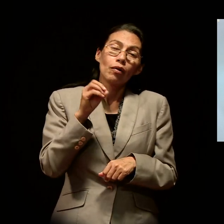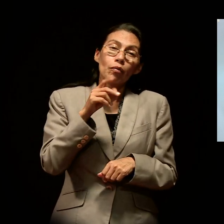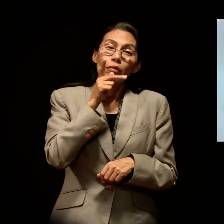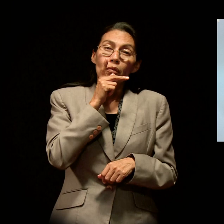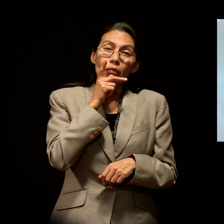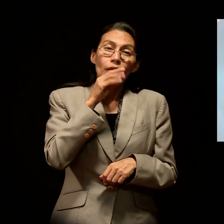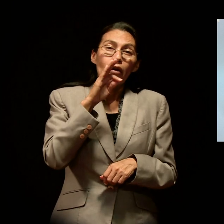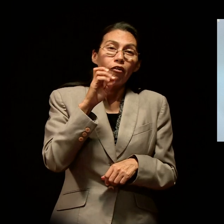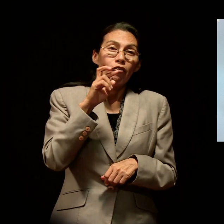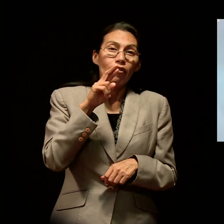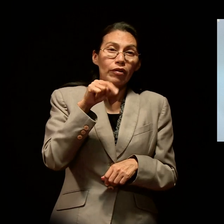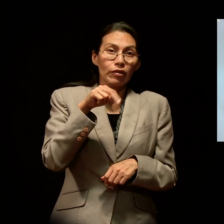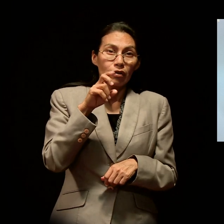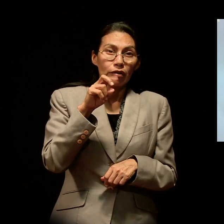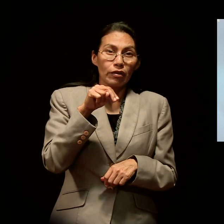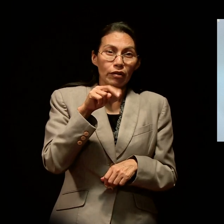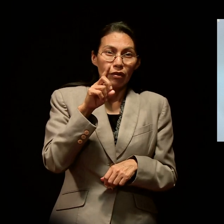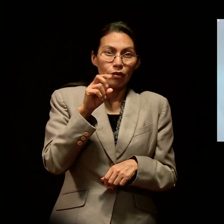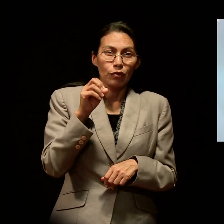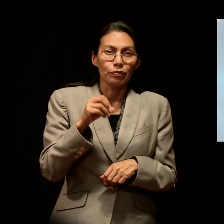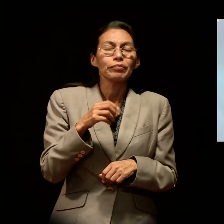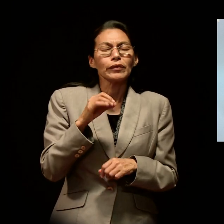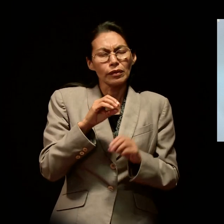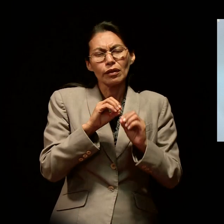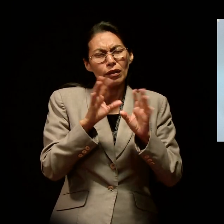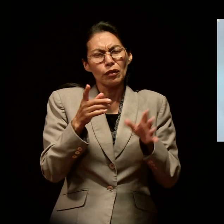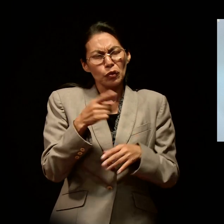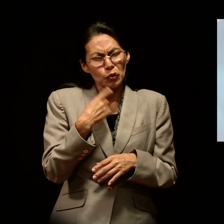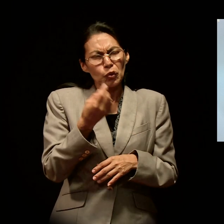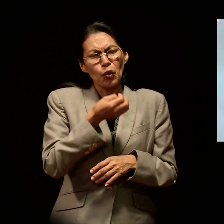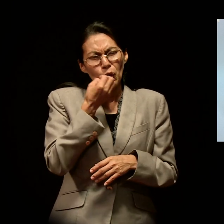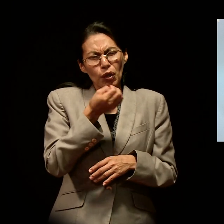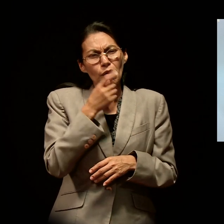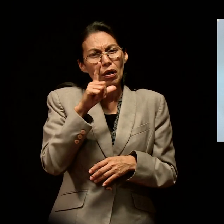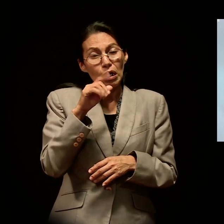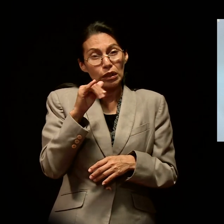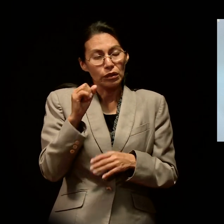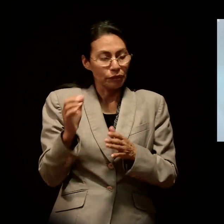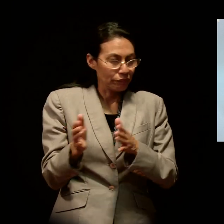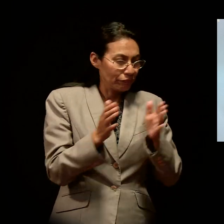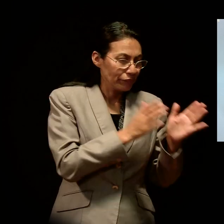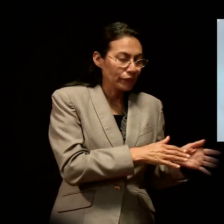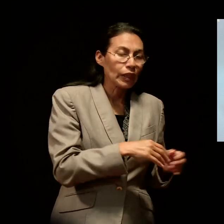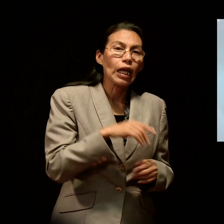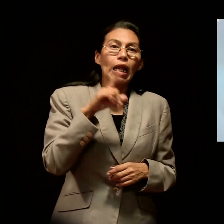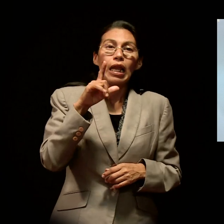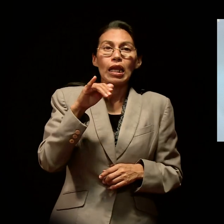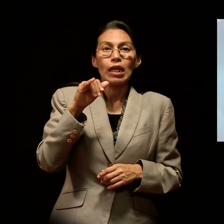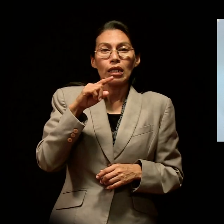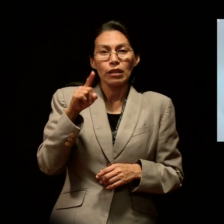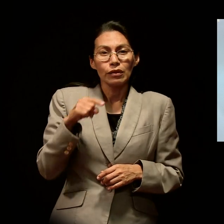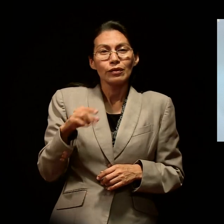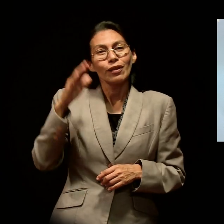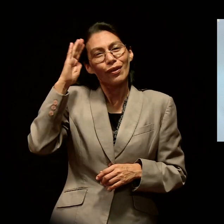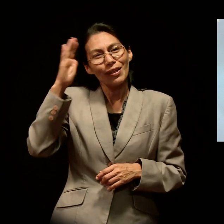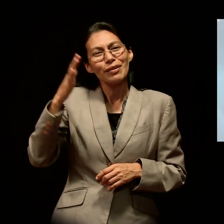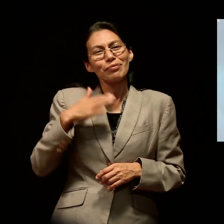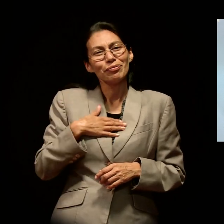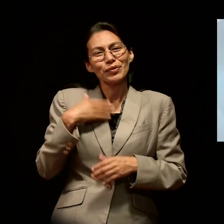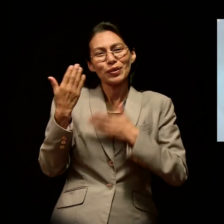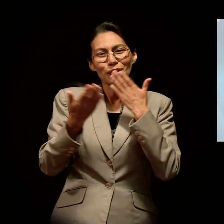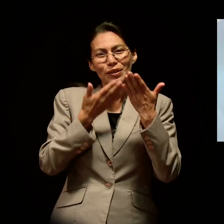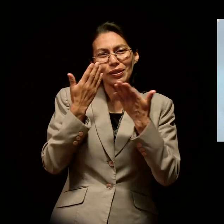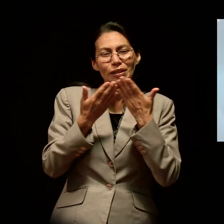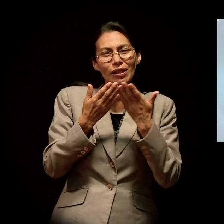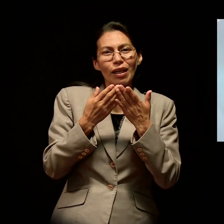su mamá se llama caro y su papá Fernando vamos a estar orando por esta pequeñita Liz dice